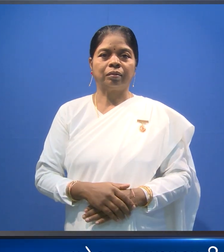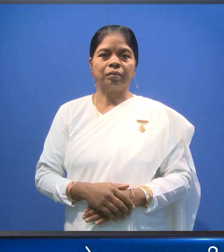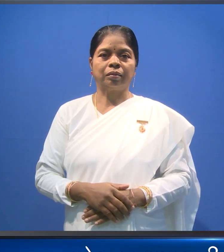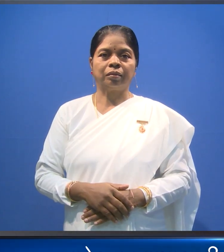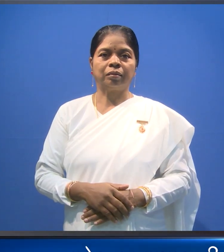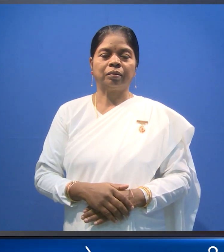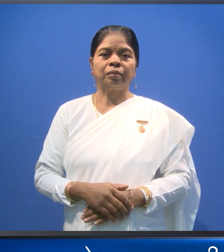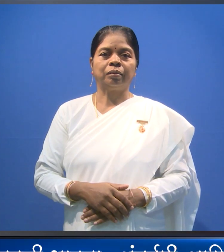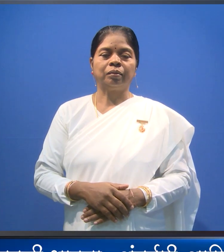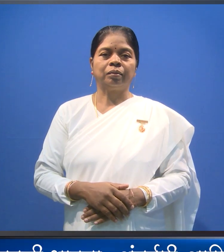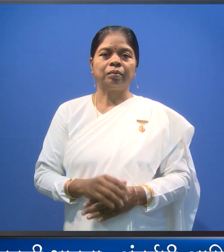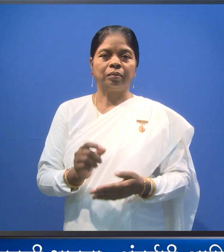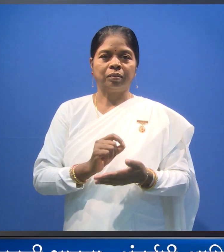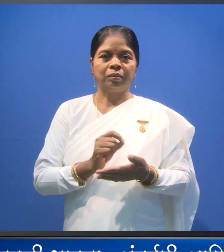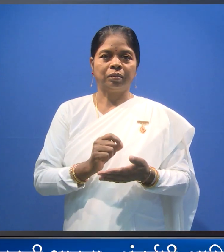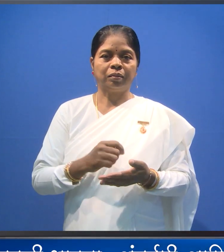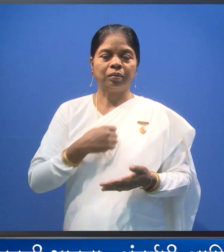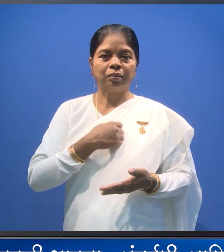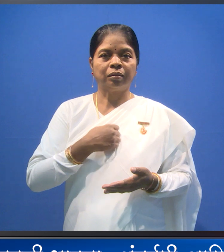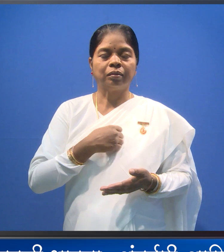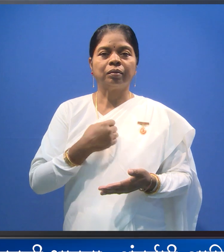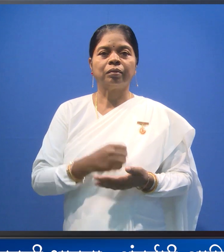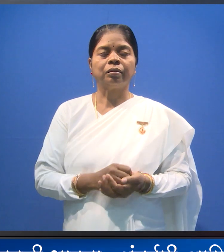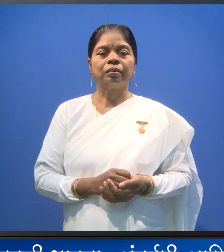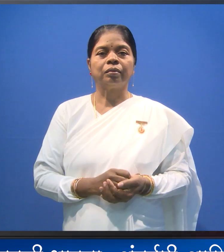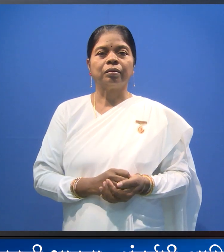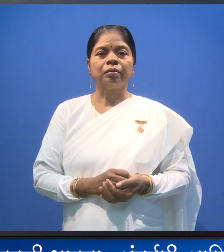आहेत. लेखकाची भावना,